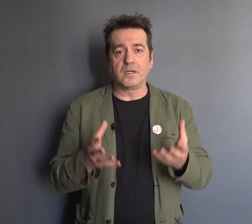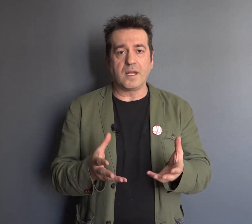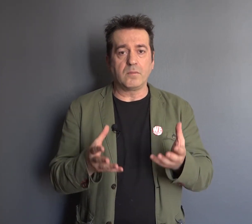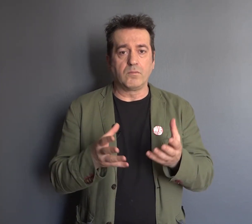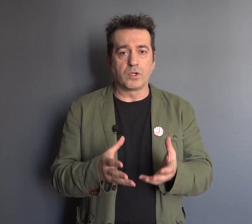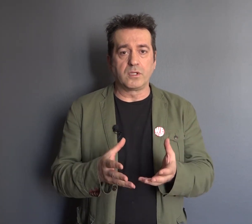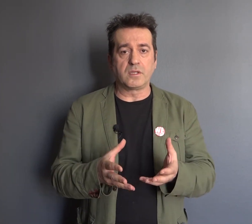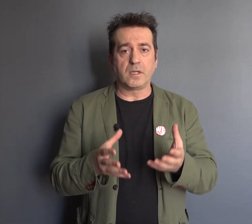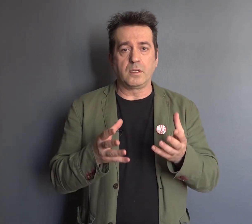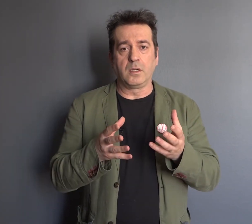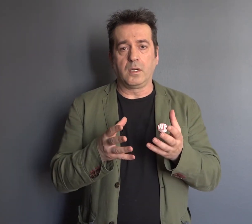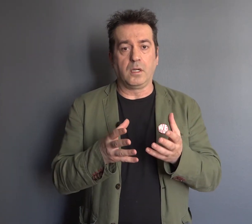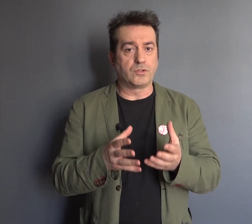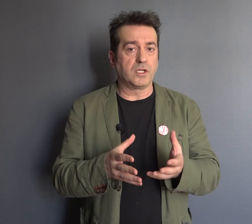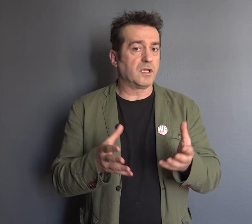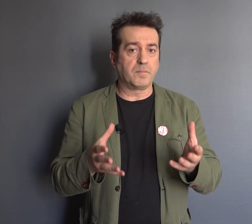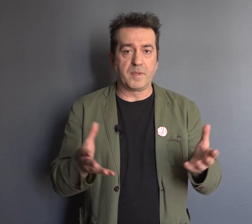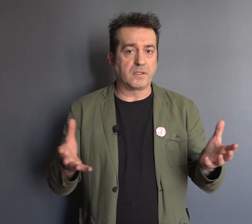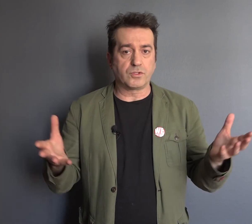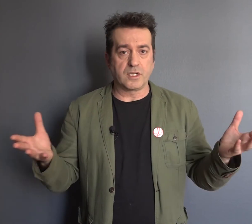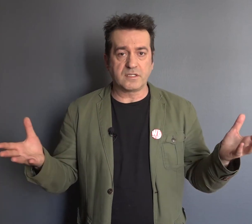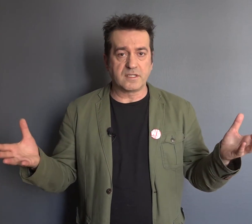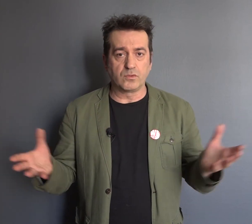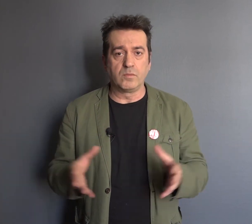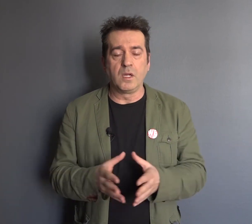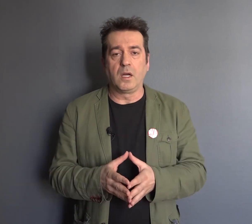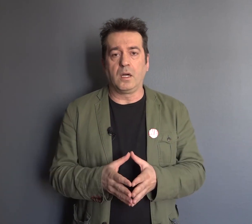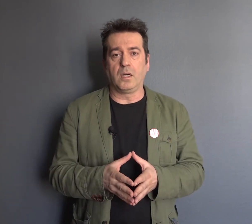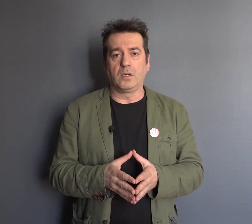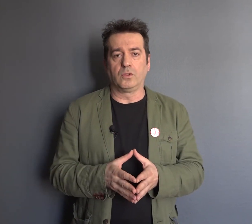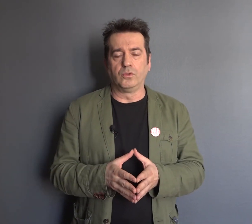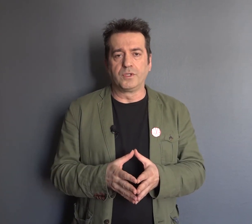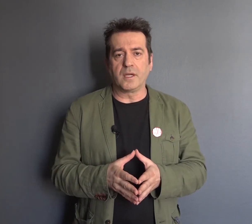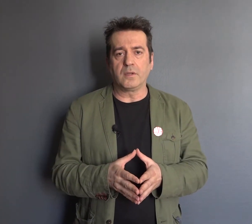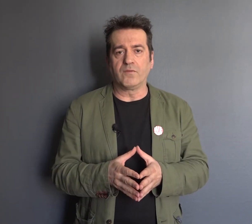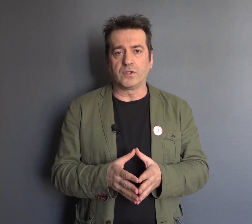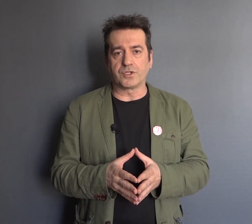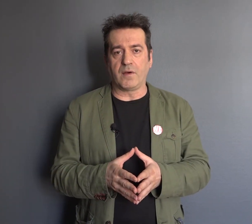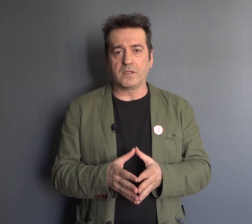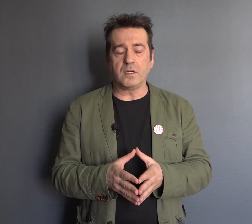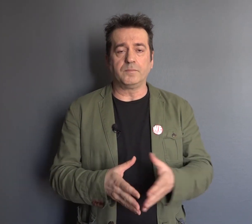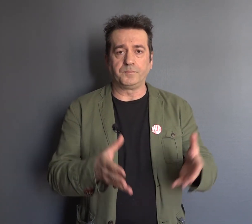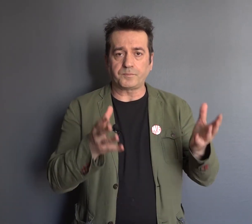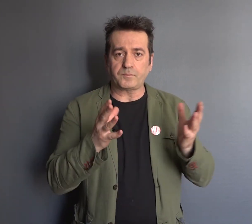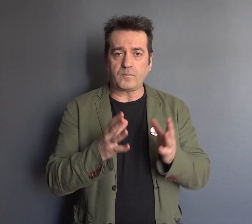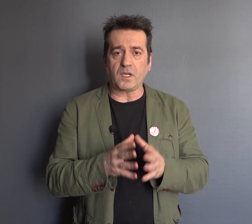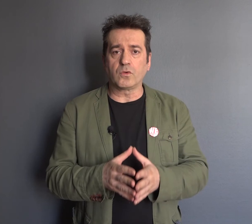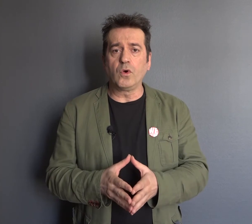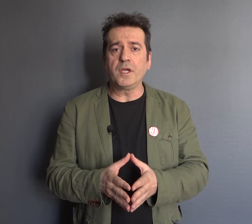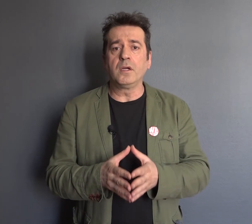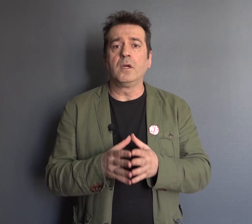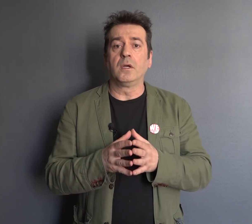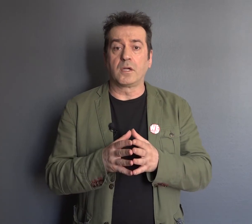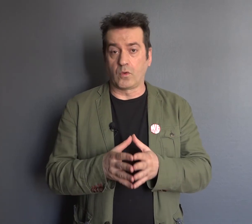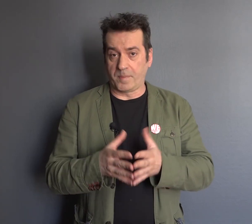на најмоќните 4, 5, 6, 7 луѓе во државата,